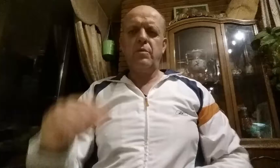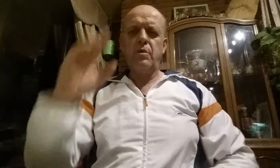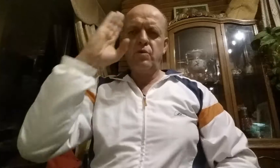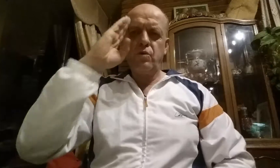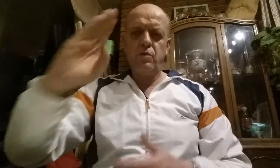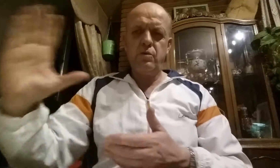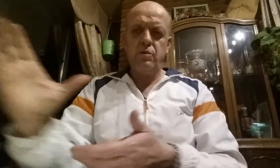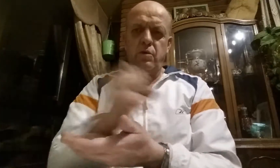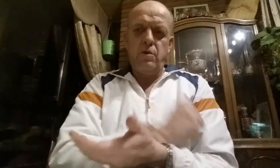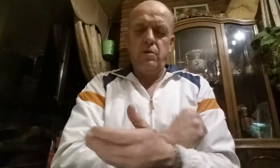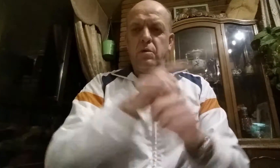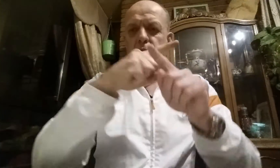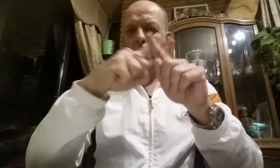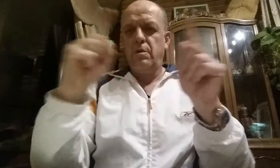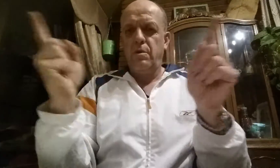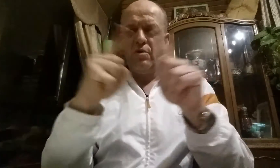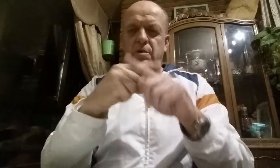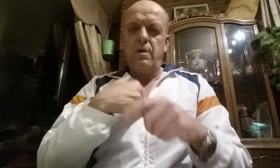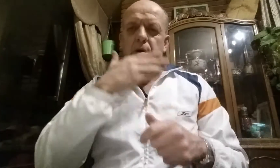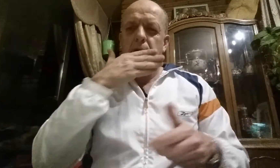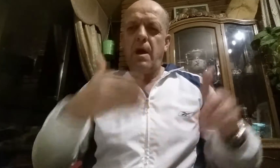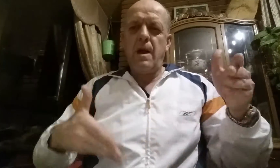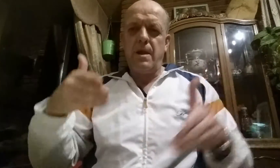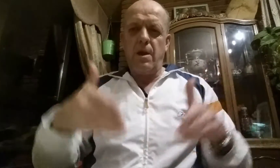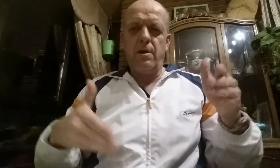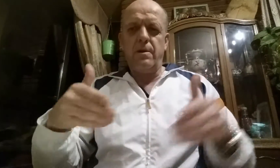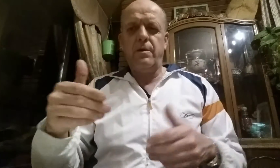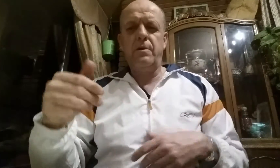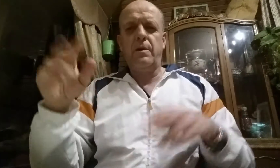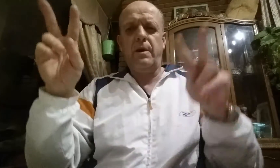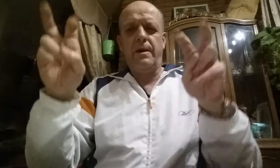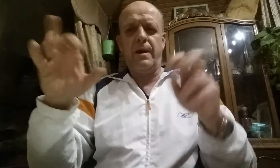¡Qué caña, te voy a hacer todo! ¡Pero rato, tú no lo vas a castigar! ¡No te quedo acá!